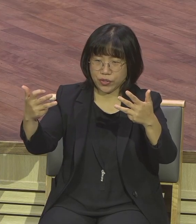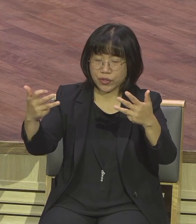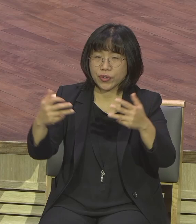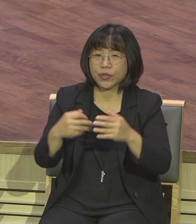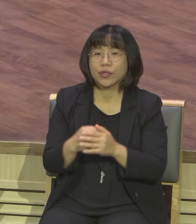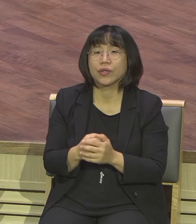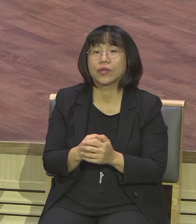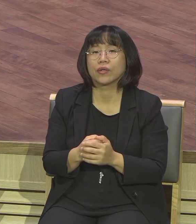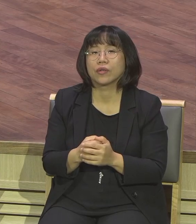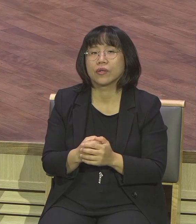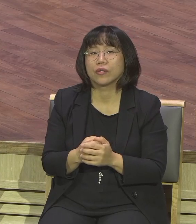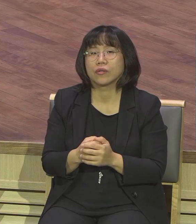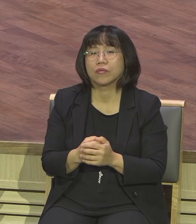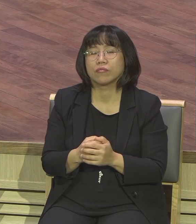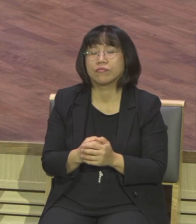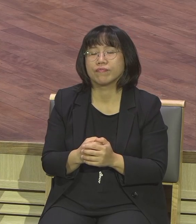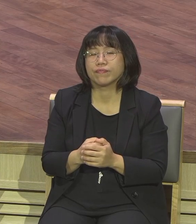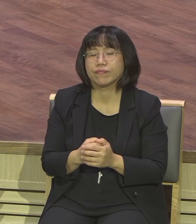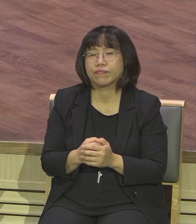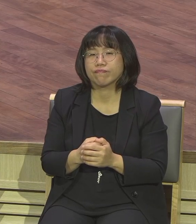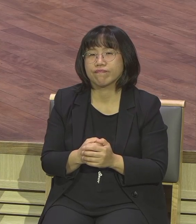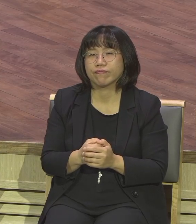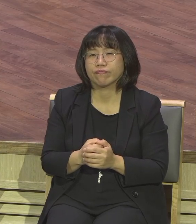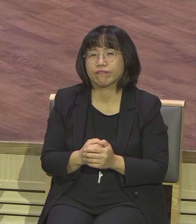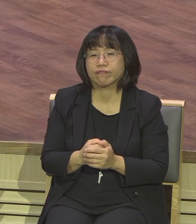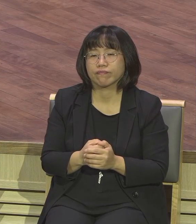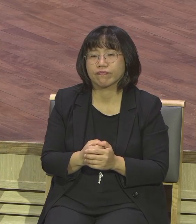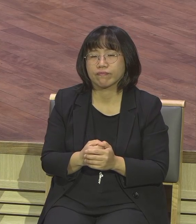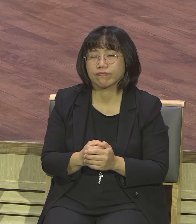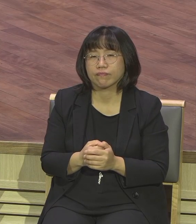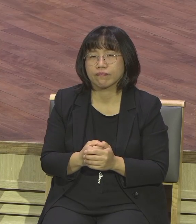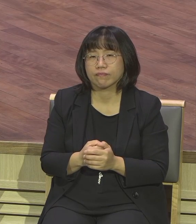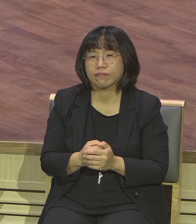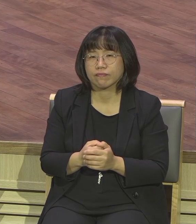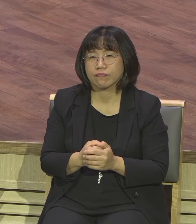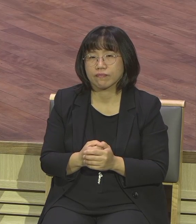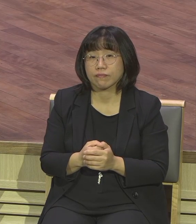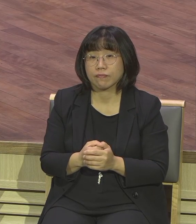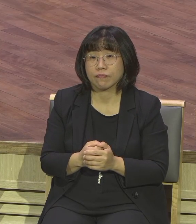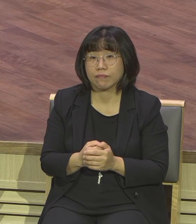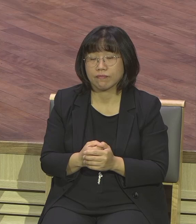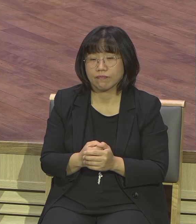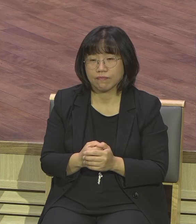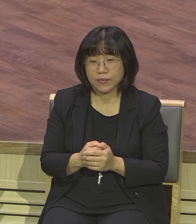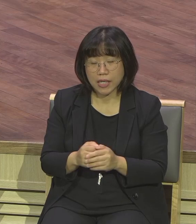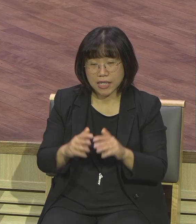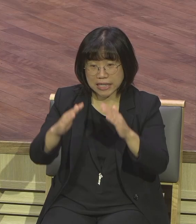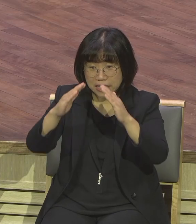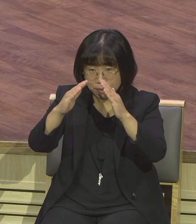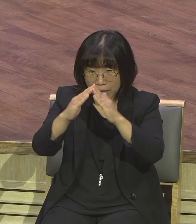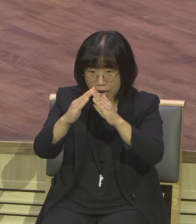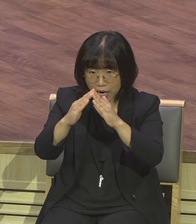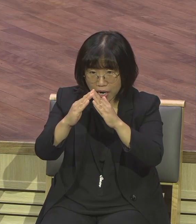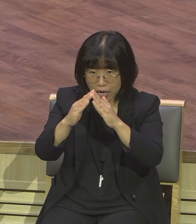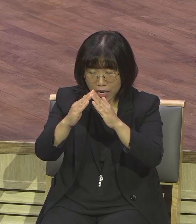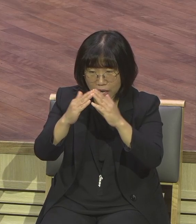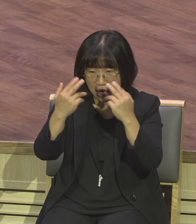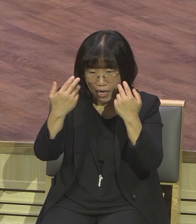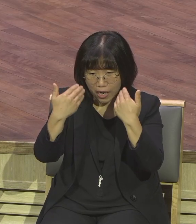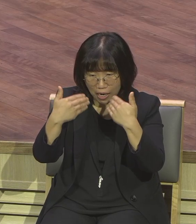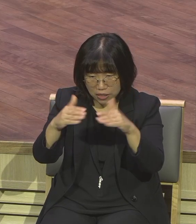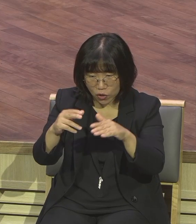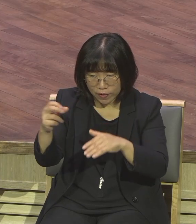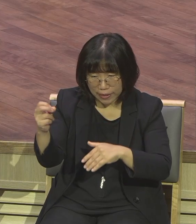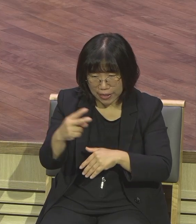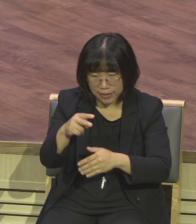오늘 본문이죠. 이게 무슨 뭘 말하고 있습니까? 자, 너 잘 집에 가서 다시 한 열 번 정도 묵상해